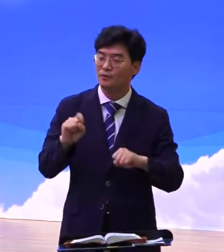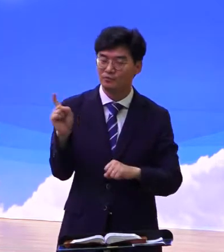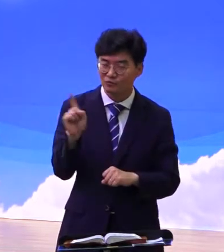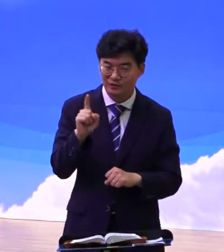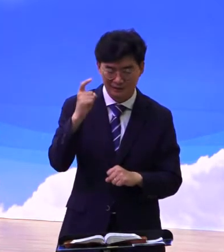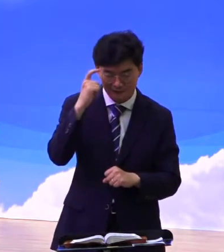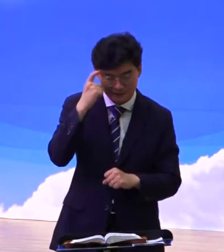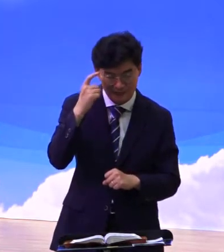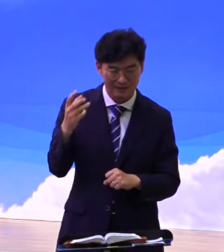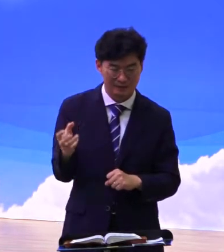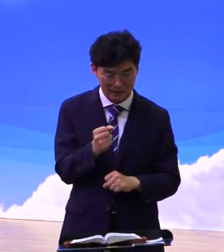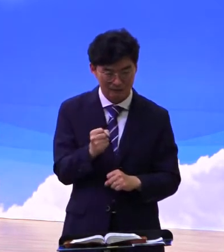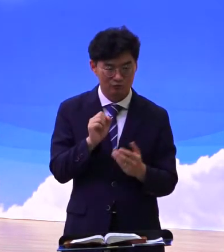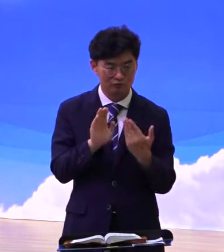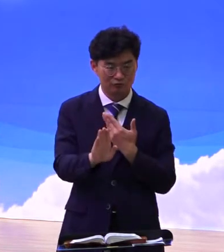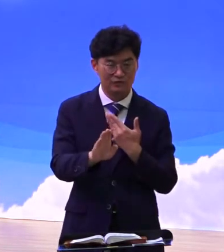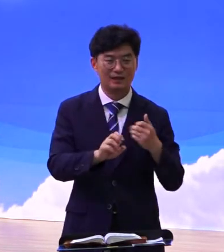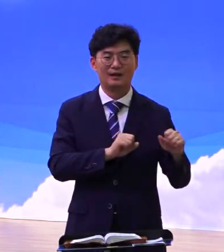것입니다.